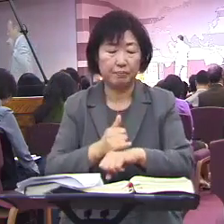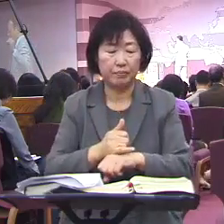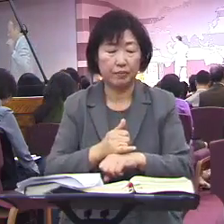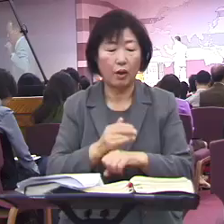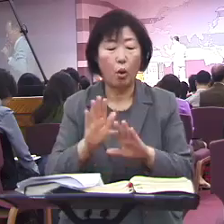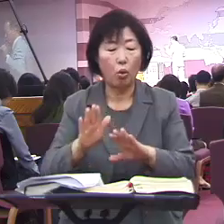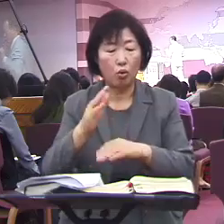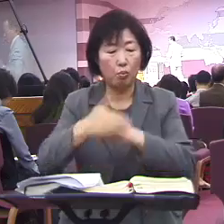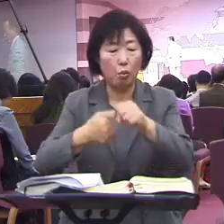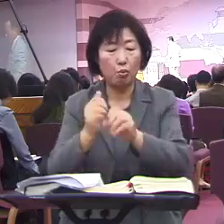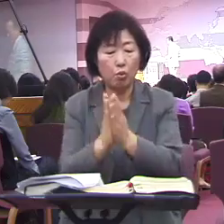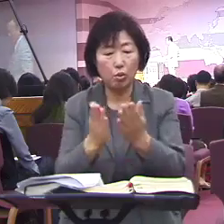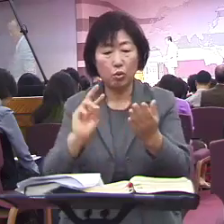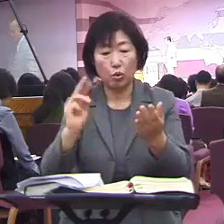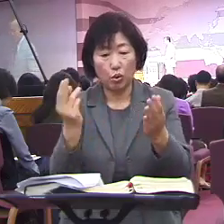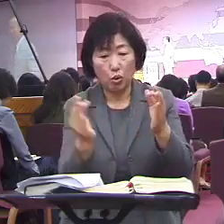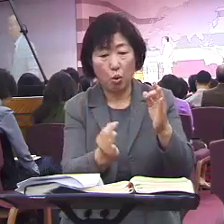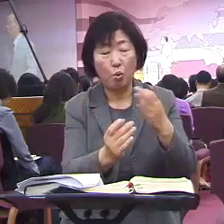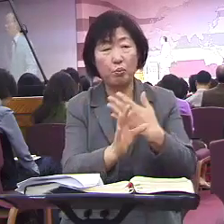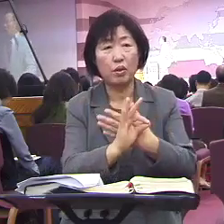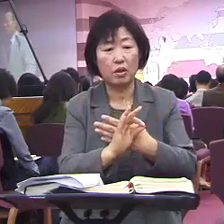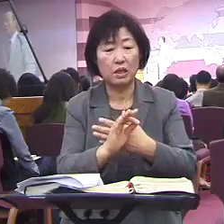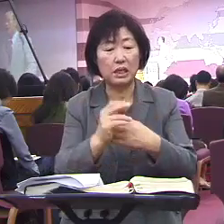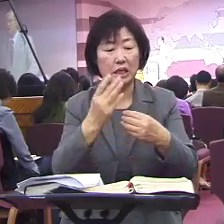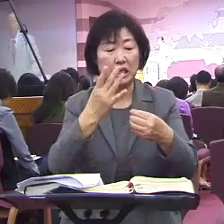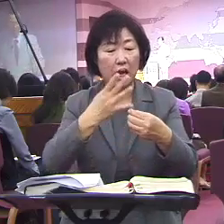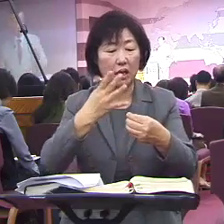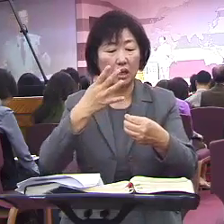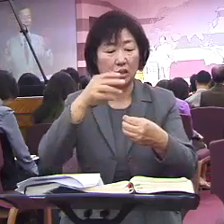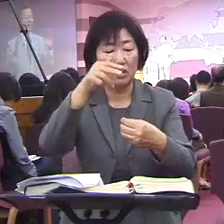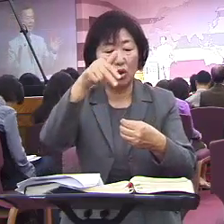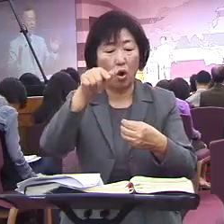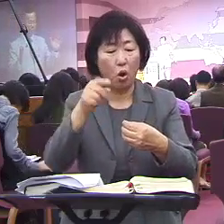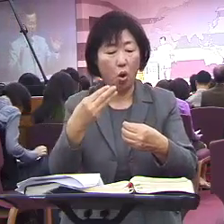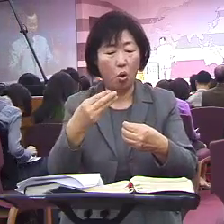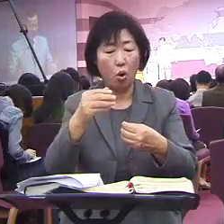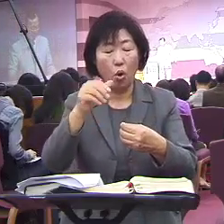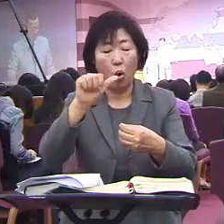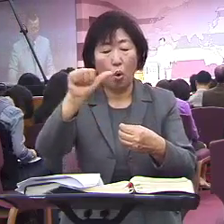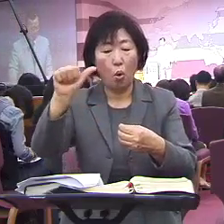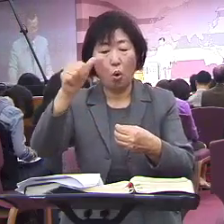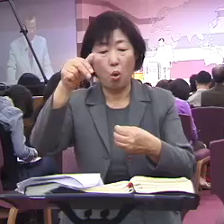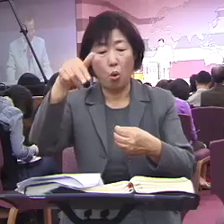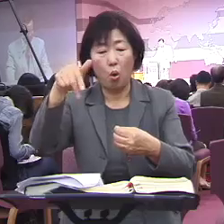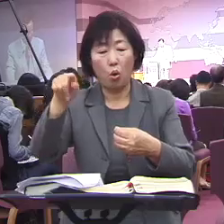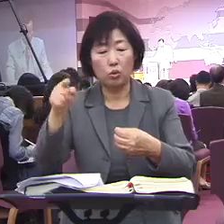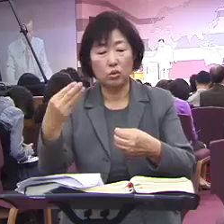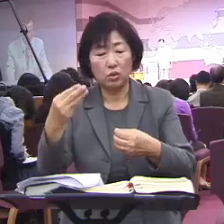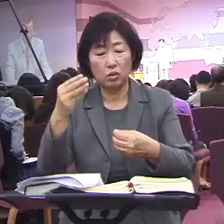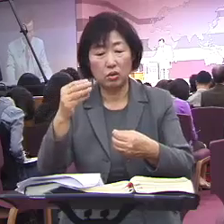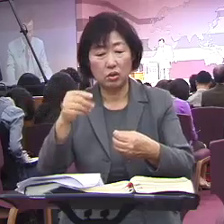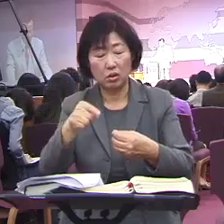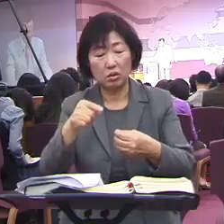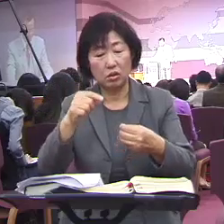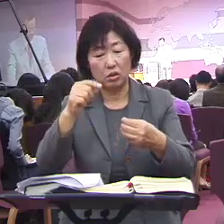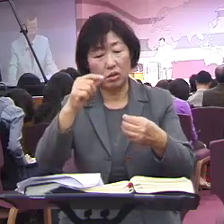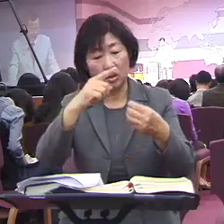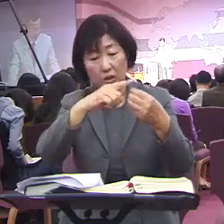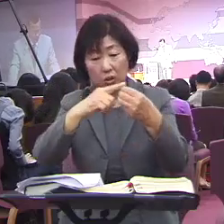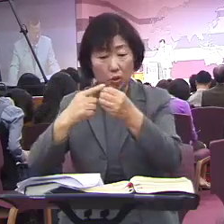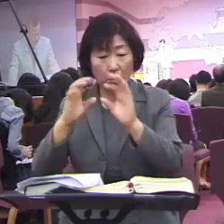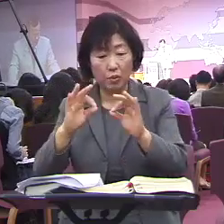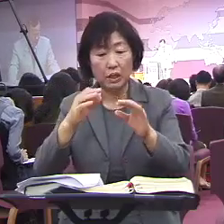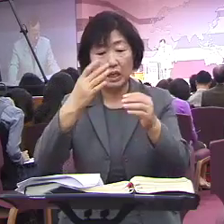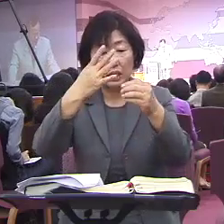여러분, 오늘 본문으로 돌아오면 4절과 5절의 말씀이 그 맥락에서 우리가 이해할 수 있는 말씀입니다. 4절과